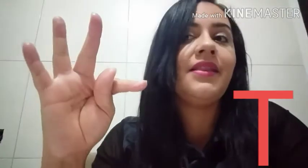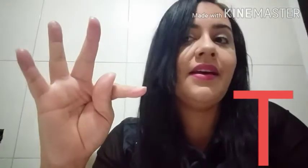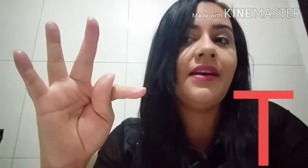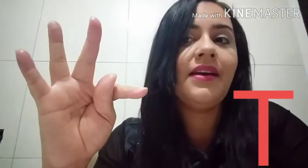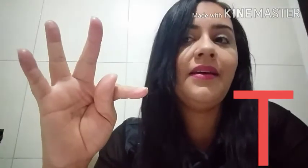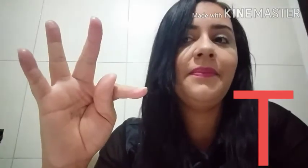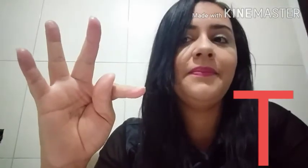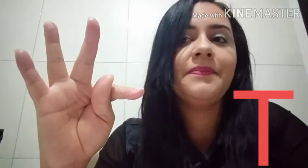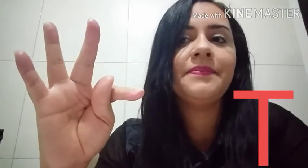T,